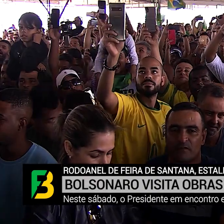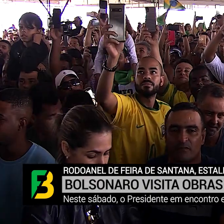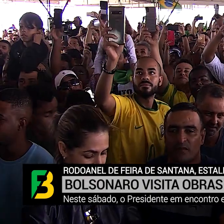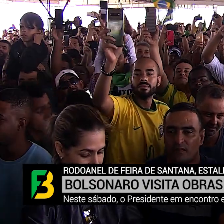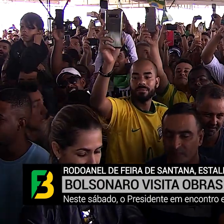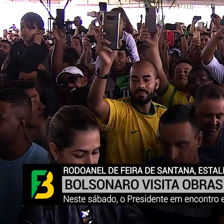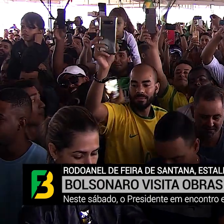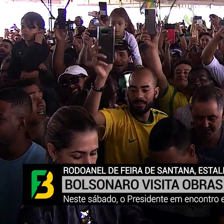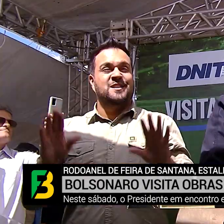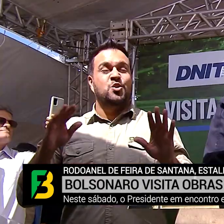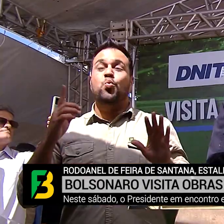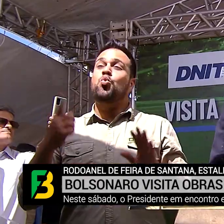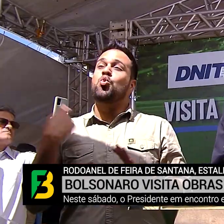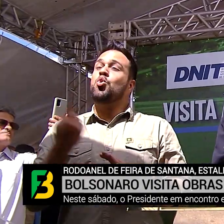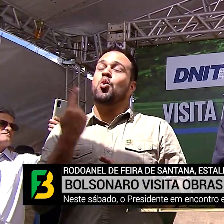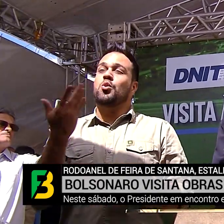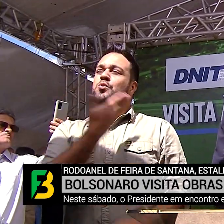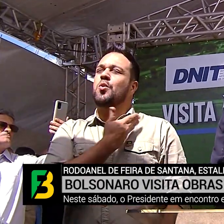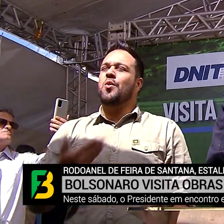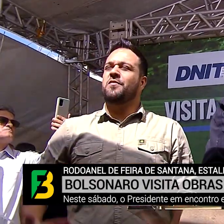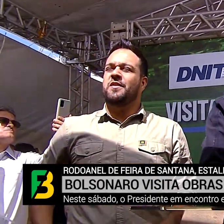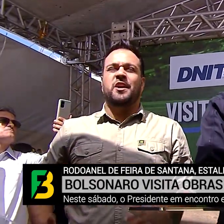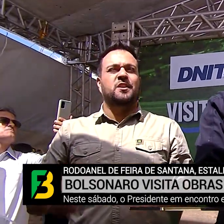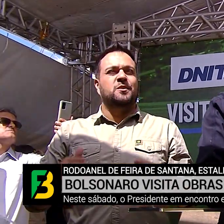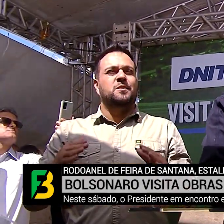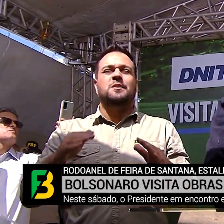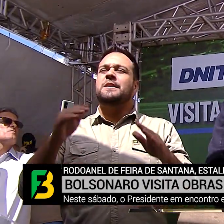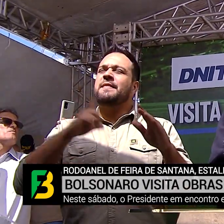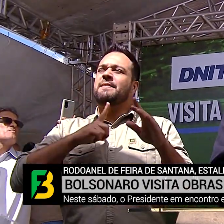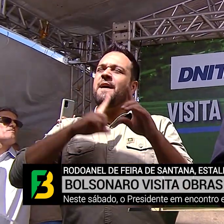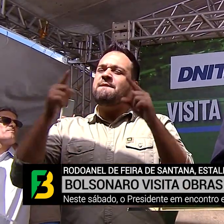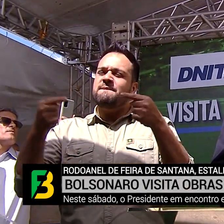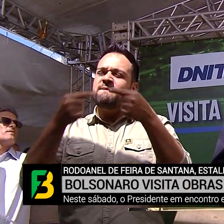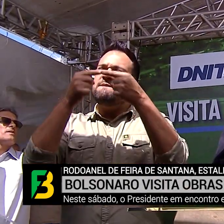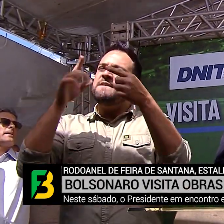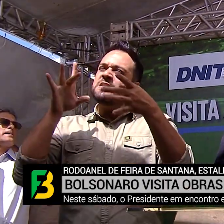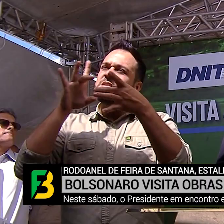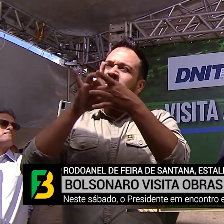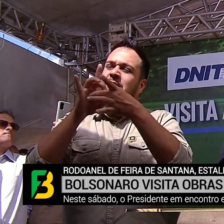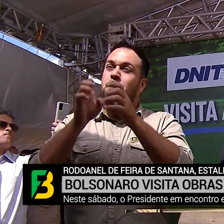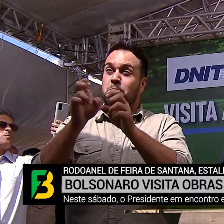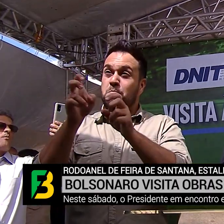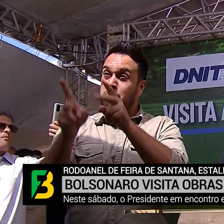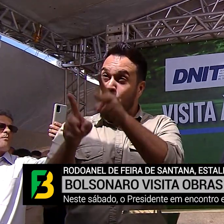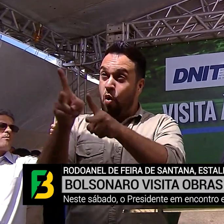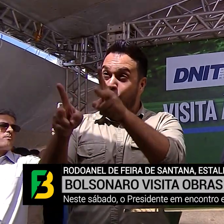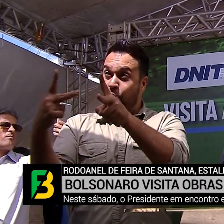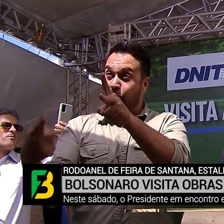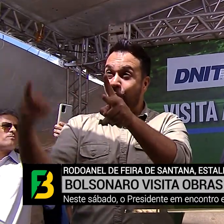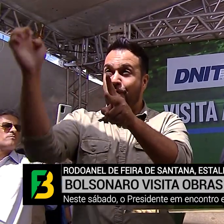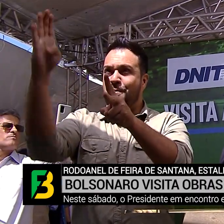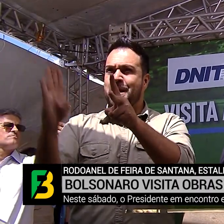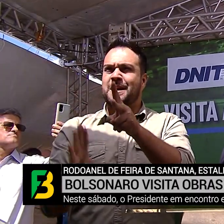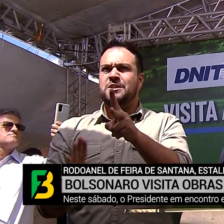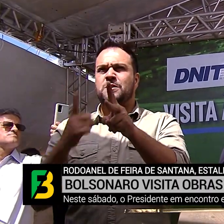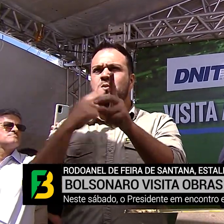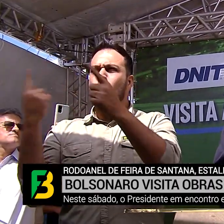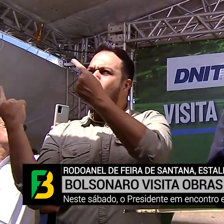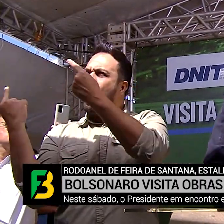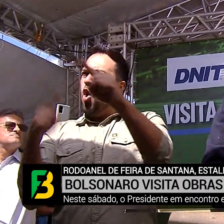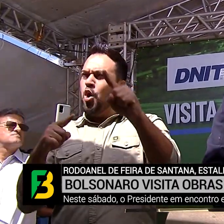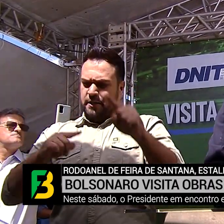O nosso governo está em sintonia com o povo brasileiro. Nós somos contra o